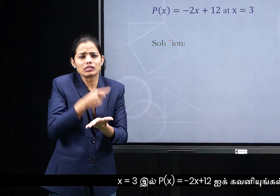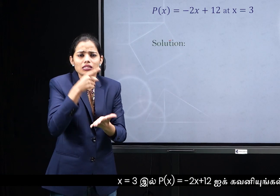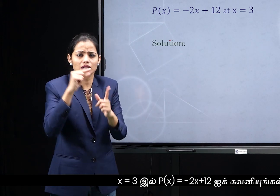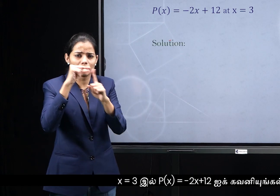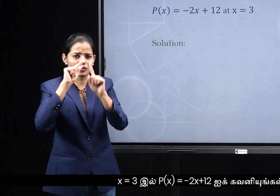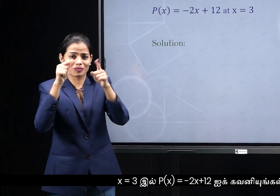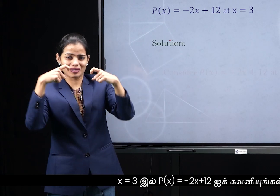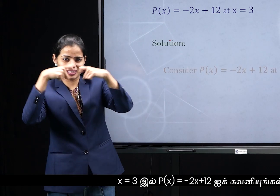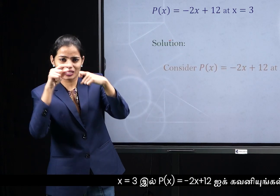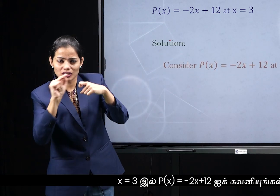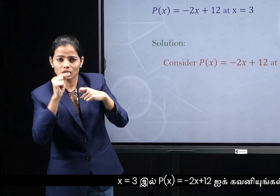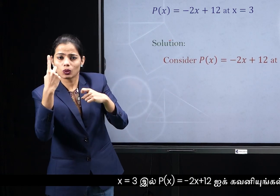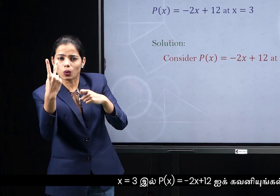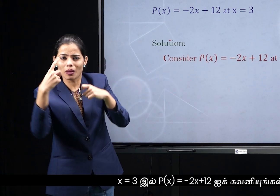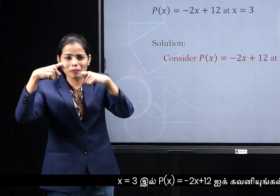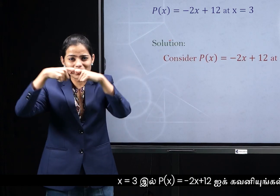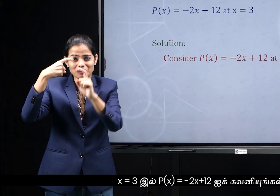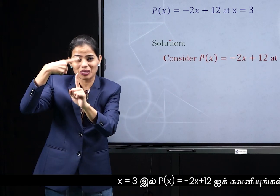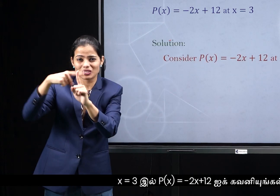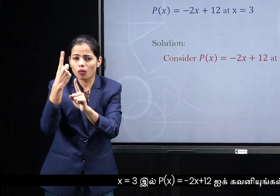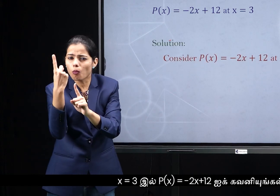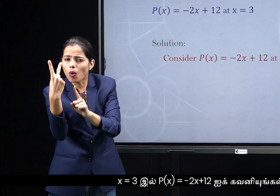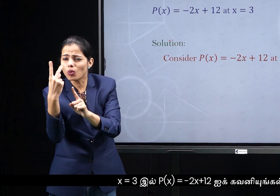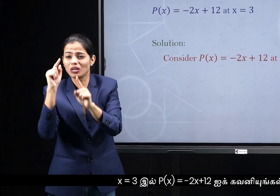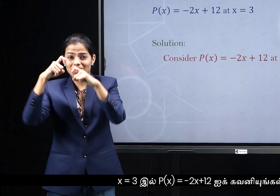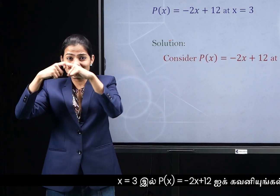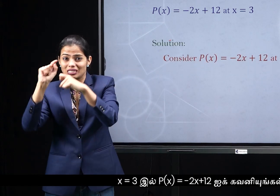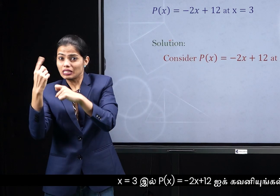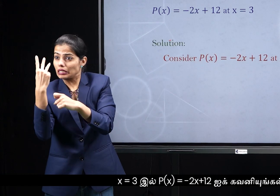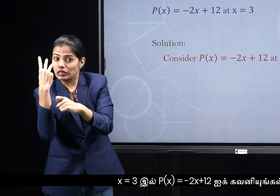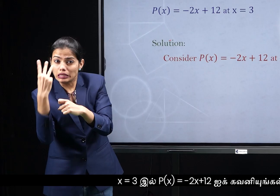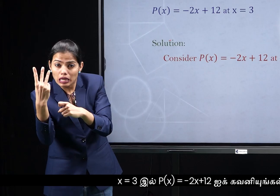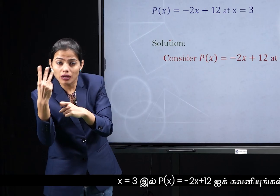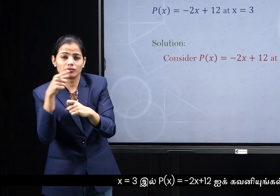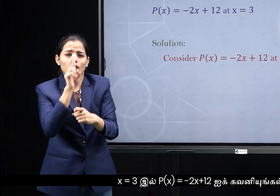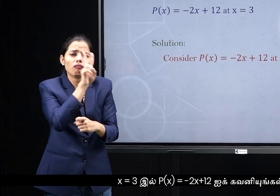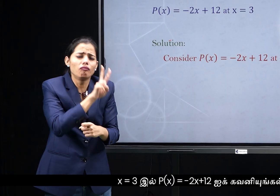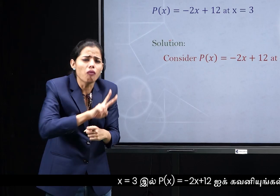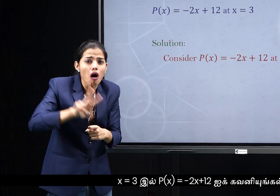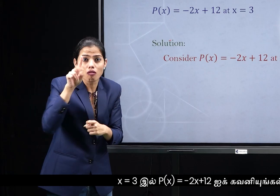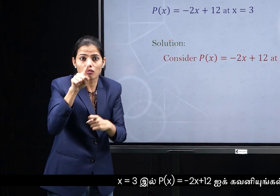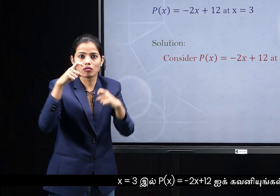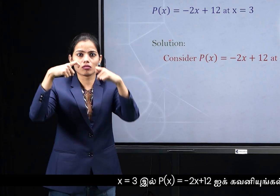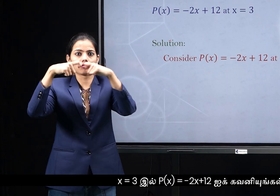3 இல் பி எக்ஸ் சமன் -2 எக்ஸ் கூட்டல் 12 ஐ கவனியுங்கள்.